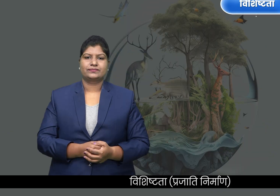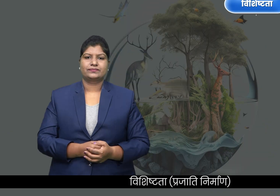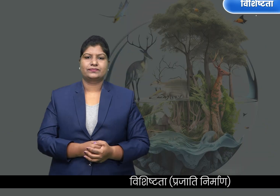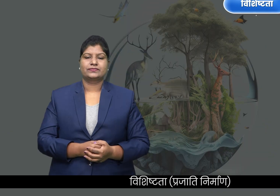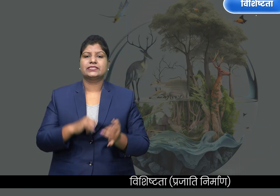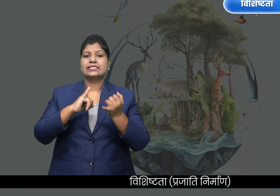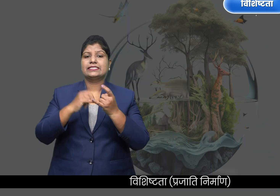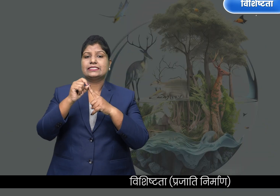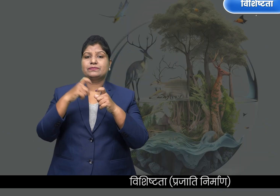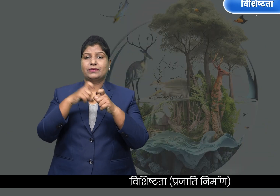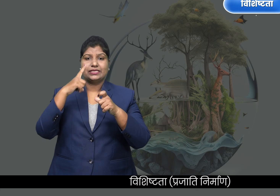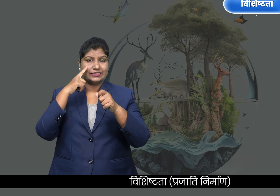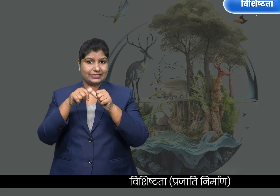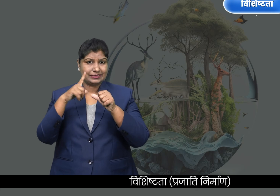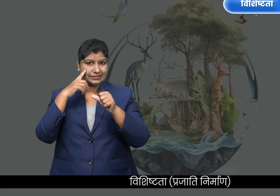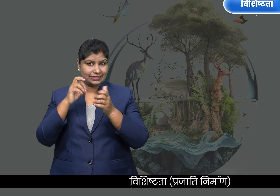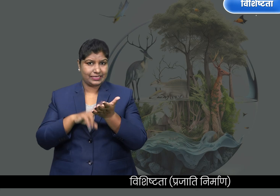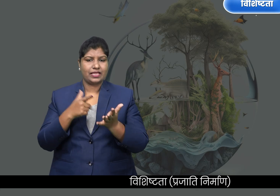विशिष्टता, जैसे कि प्रजाति निर्माण,